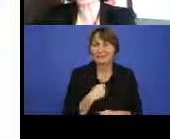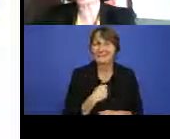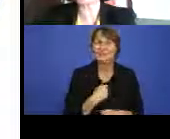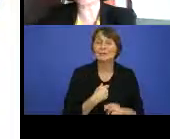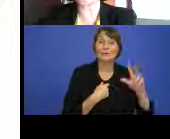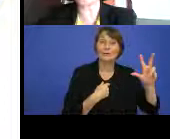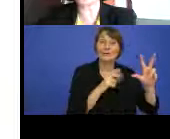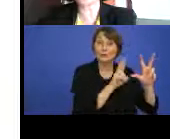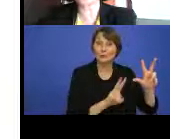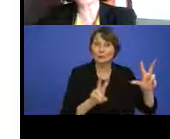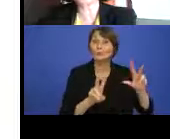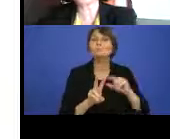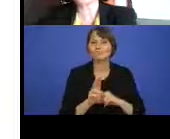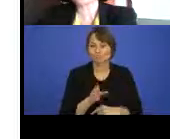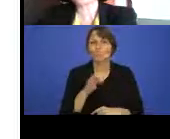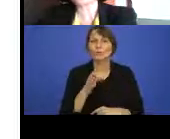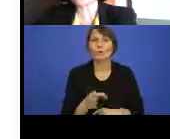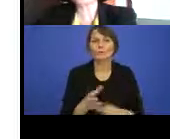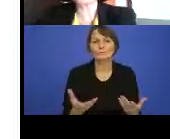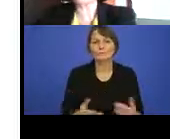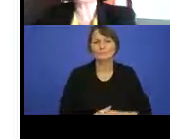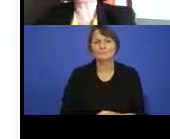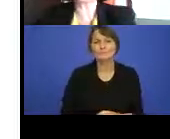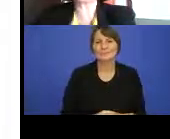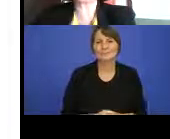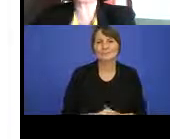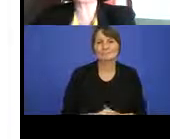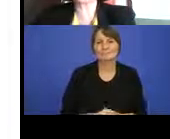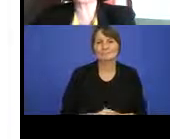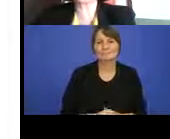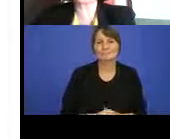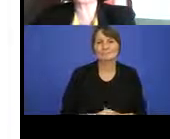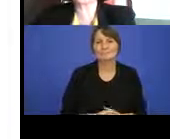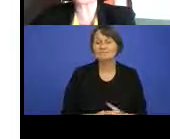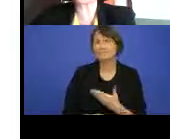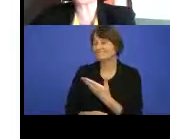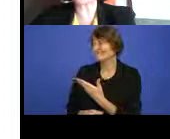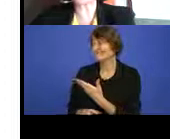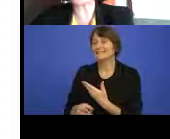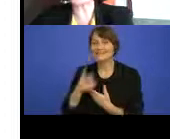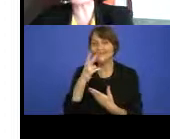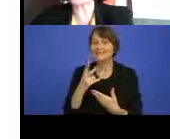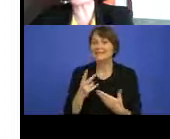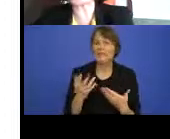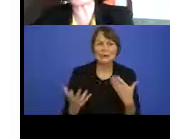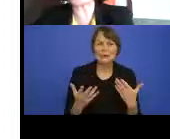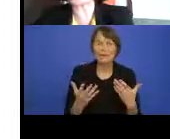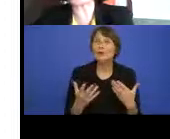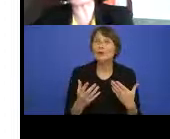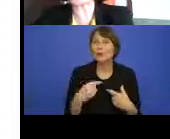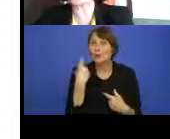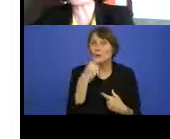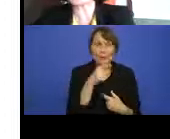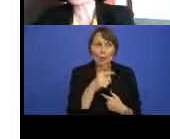2 enfants sur 3 qui vont à l'école avant l'âge obligatoire. Encore une fois, il faut souligner le fait que les plus vulnérables